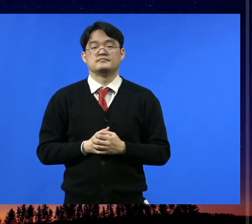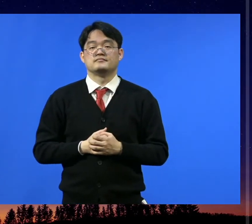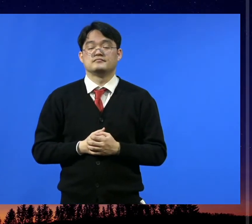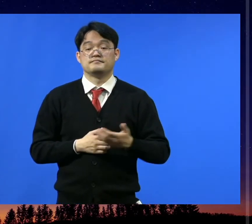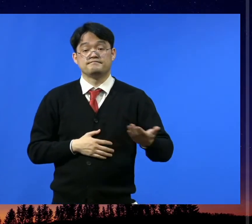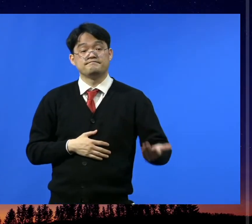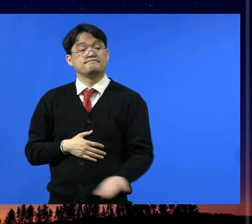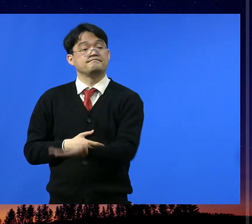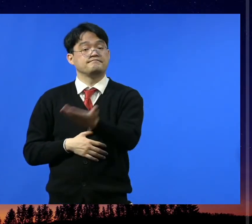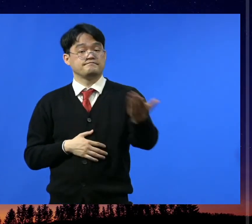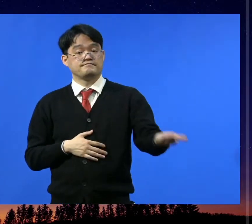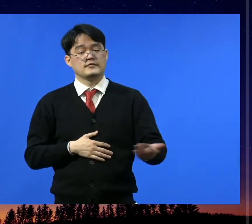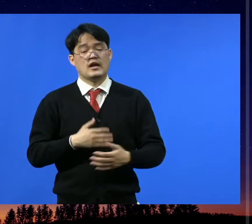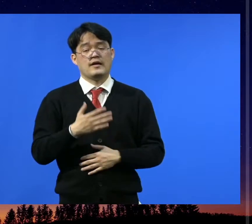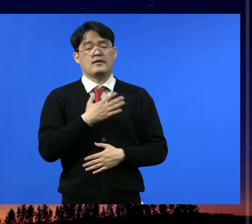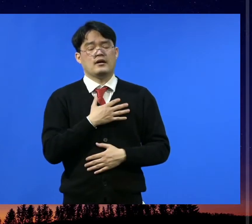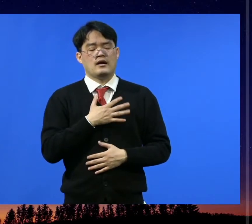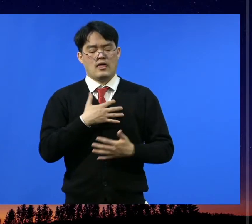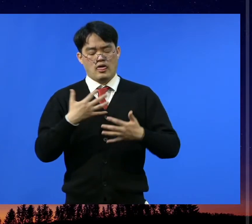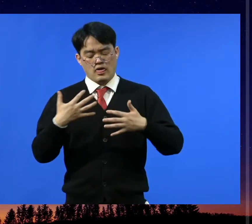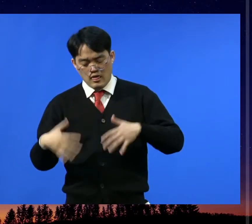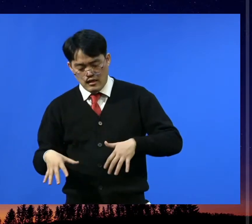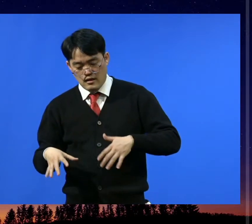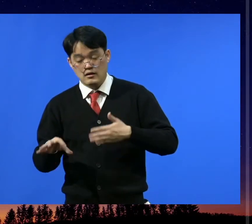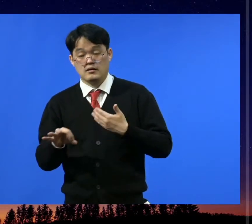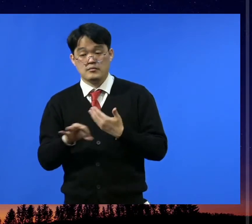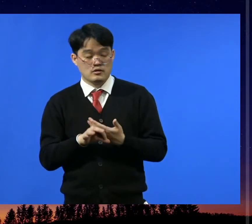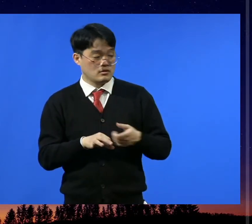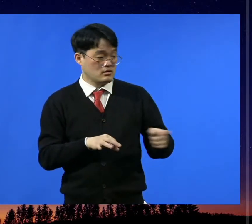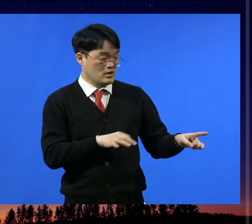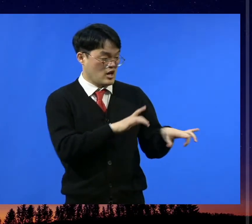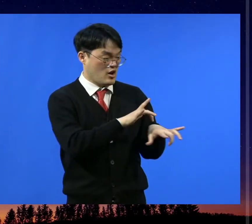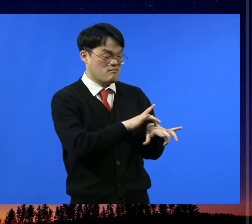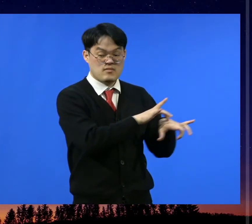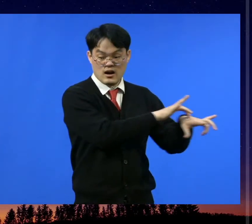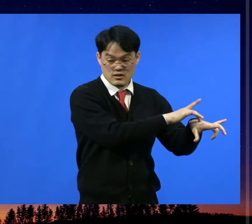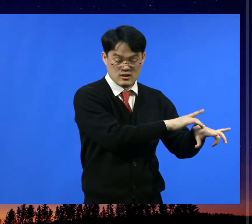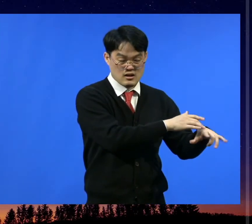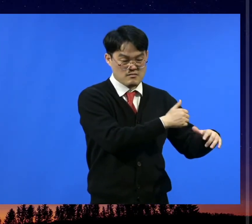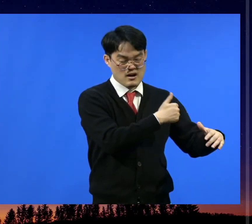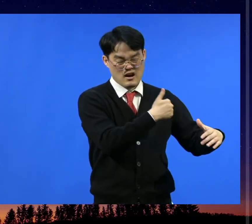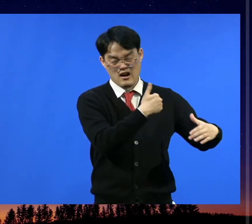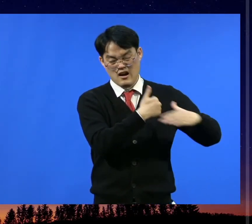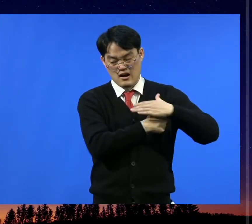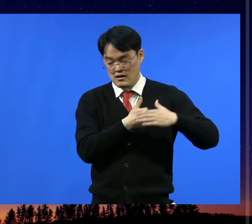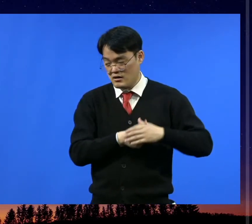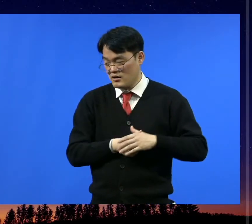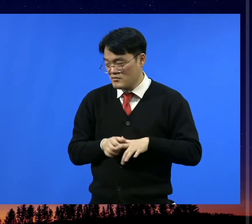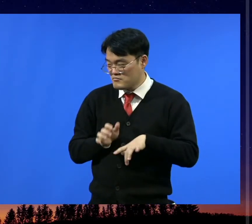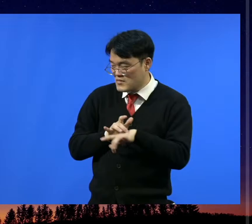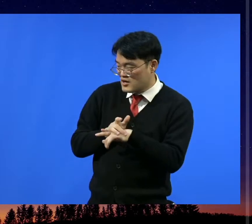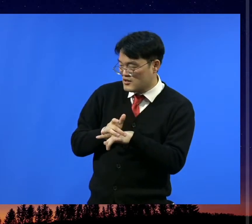여러분, 내가 약해져 있으면요, 마귀들이요 막 달려들어요. 슬슬 다가와 싸움을 걸어요.